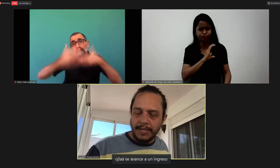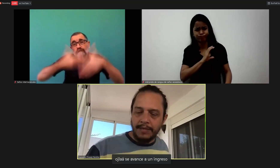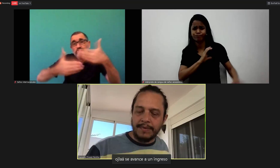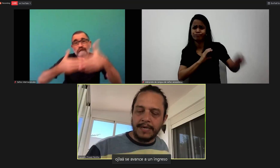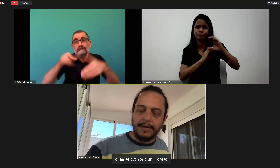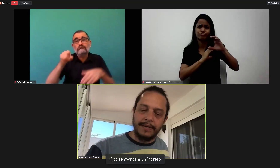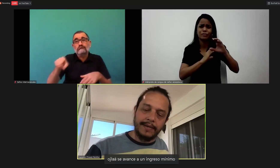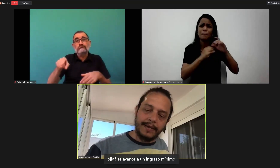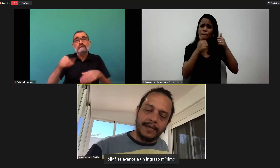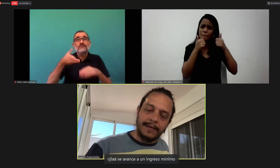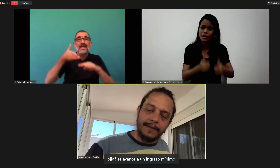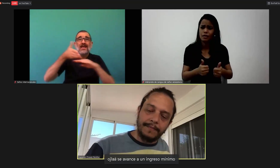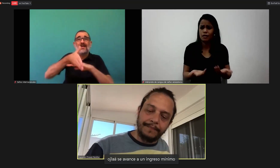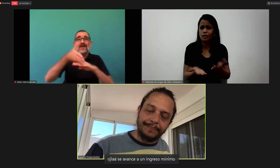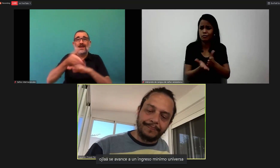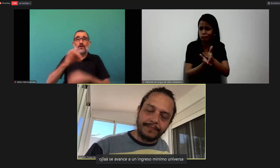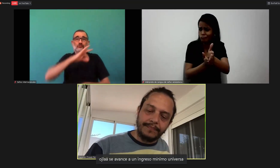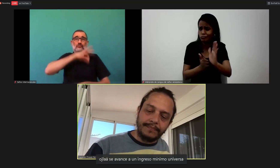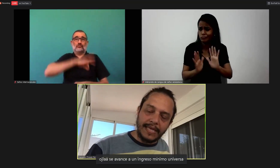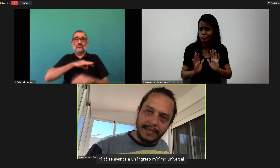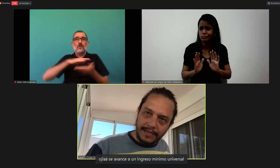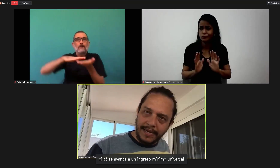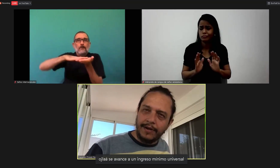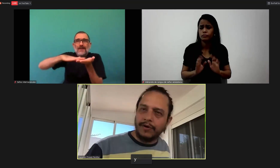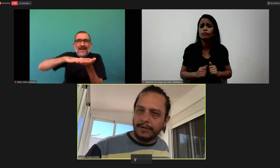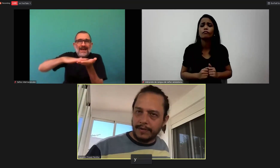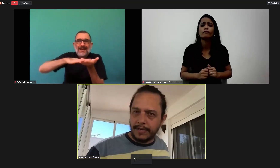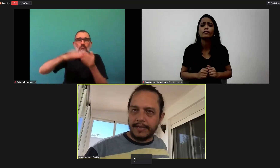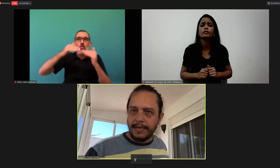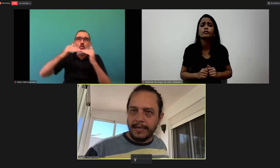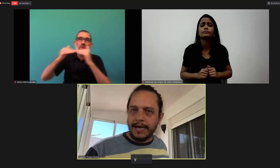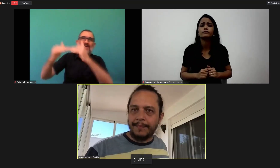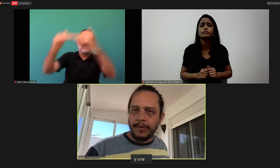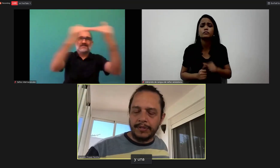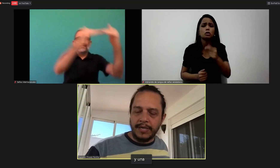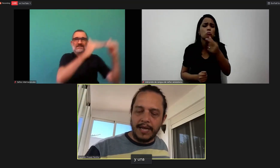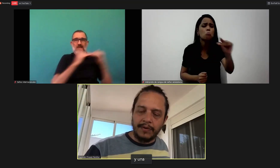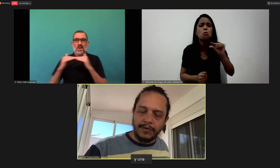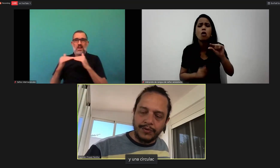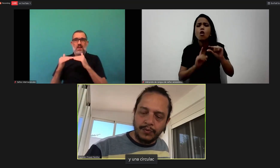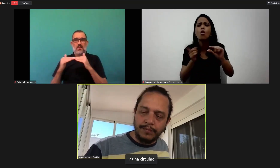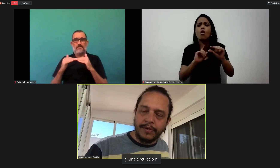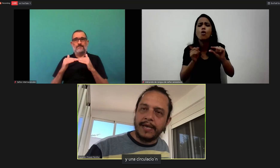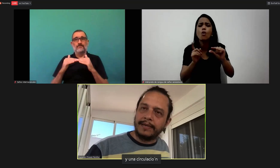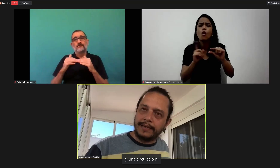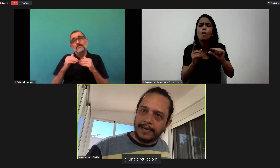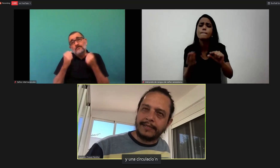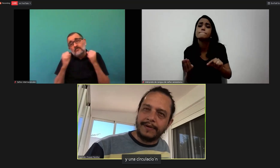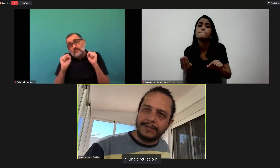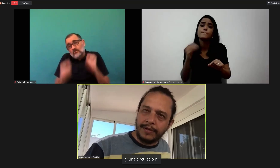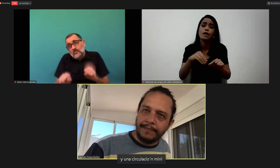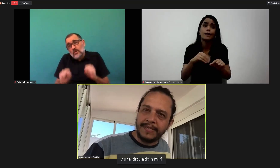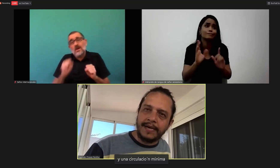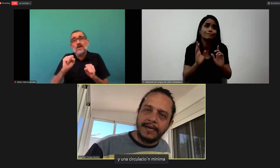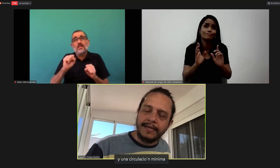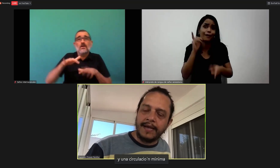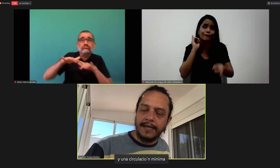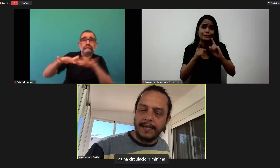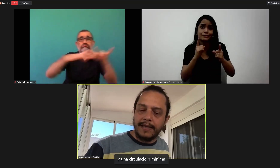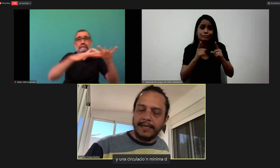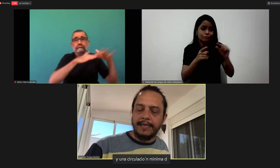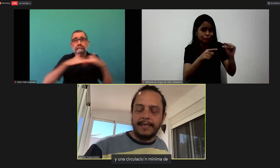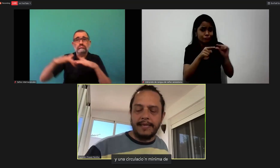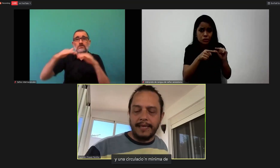circulación mínima de dinero que aporte al consumo y a la reactivación